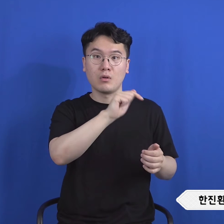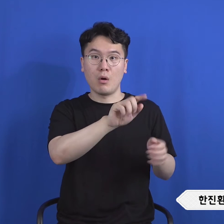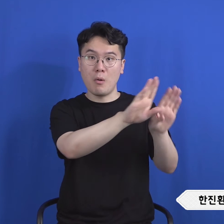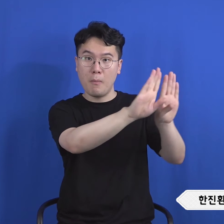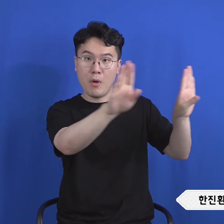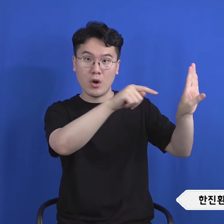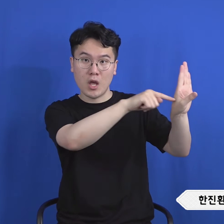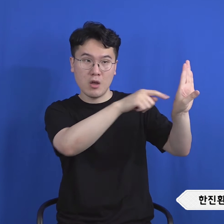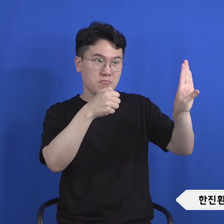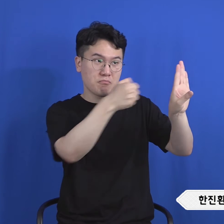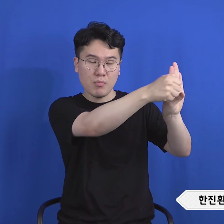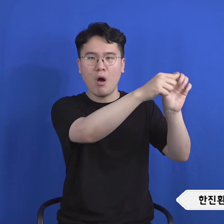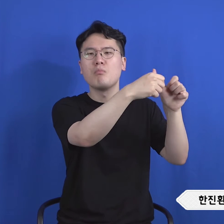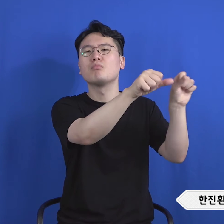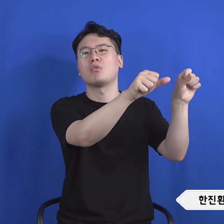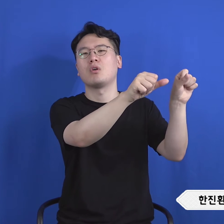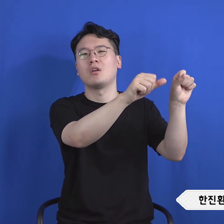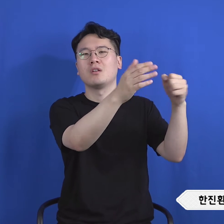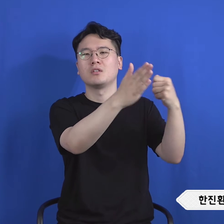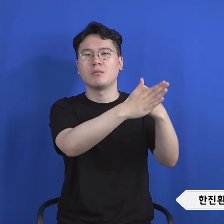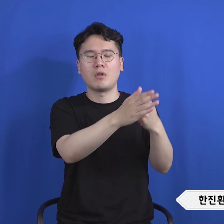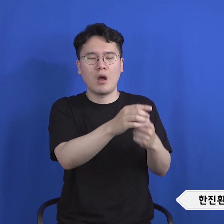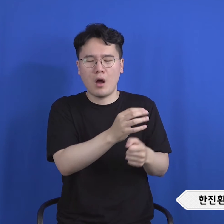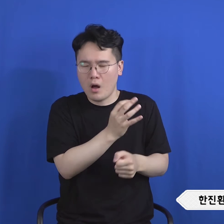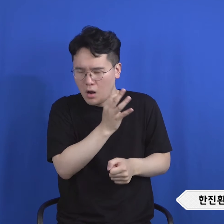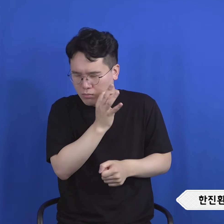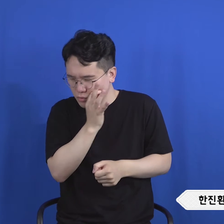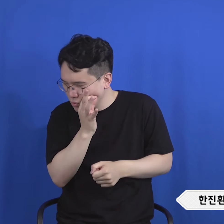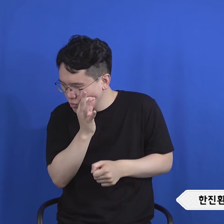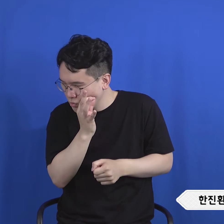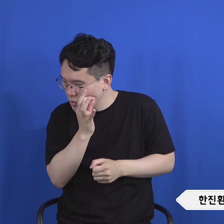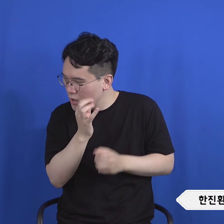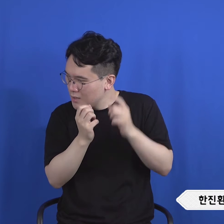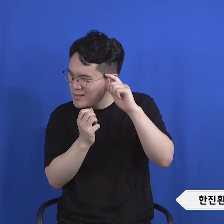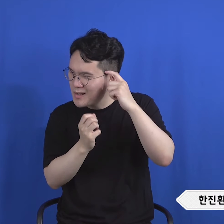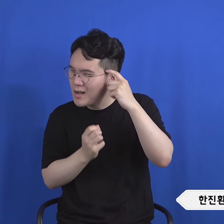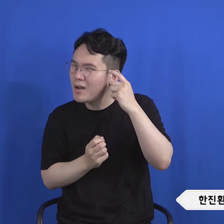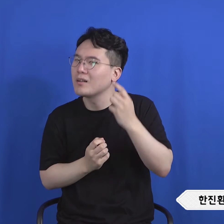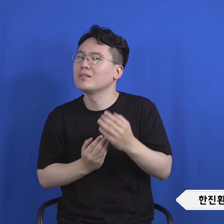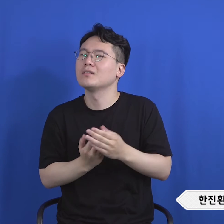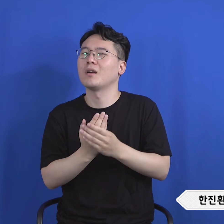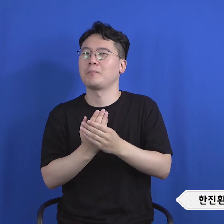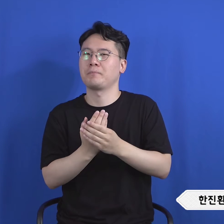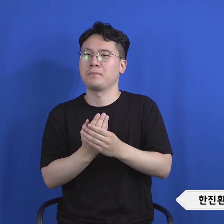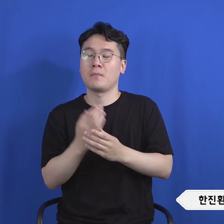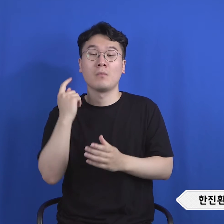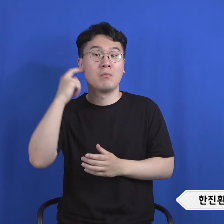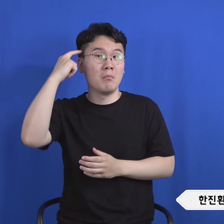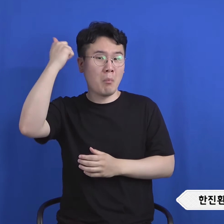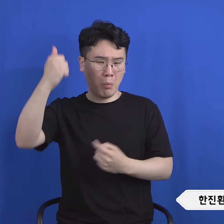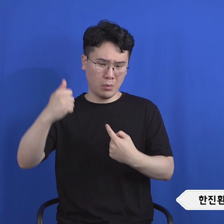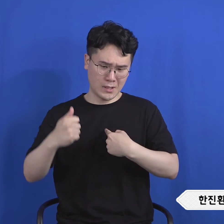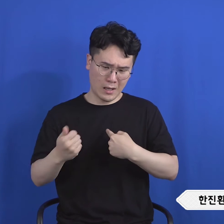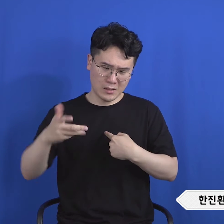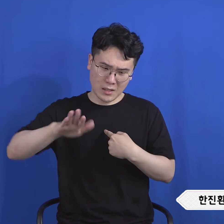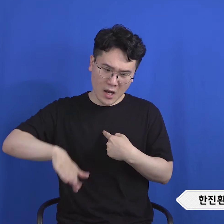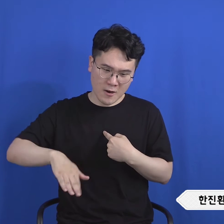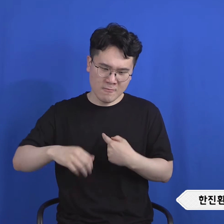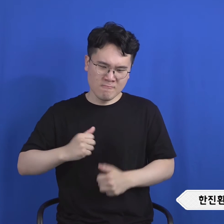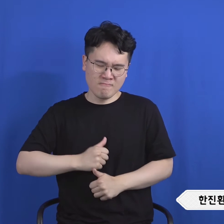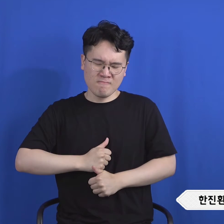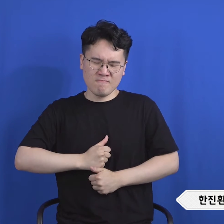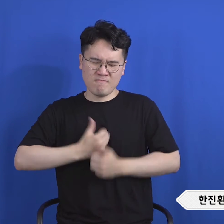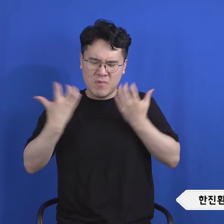뚫려버렸습니다. 그걸 보니까 창피한 생각이 듭니다. 목사라는 작자가 분을 이기지 못하고